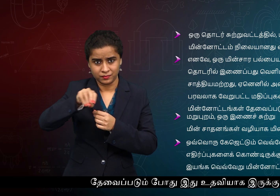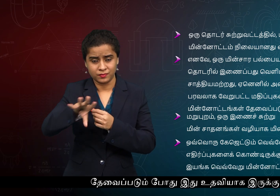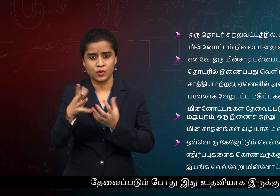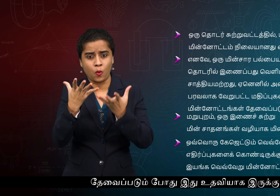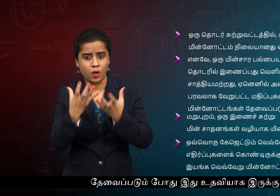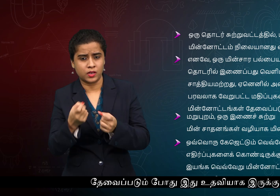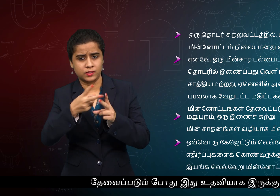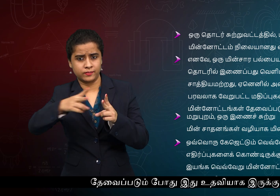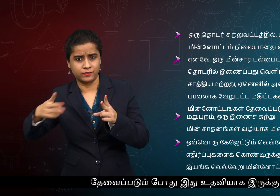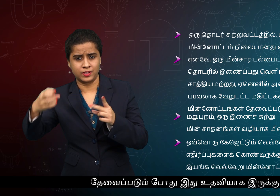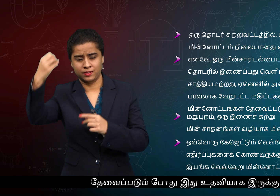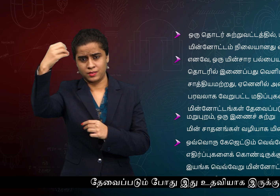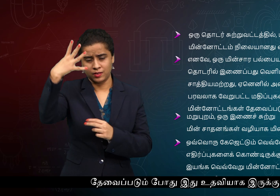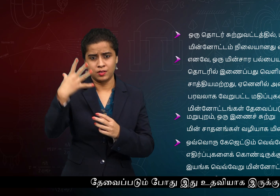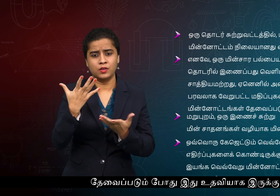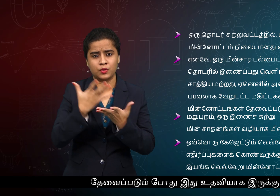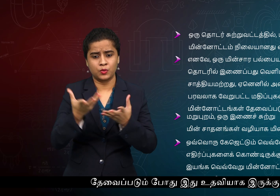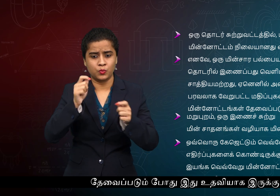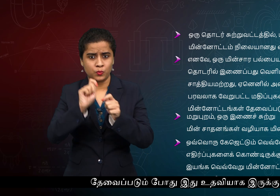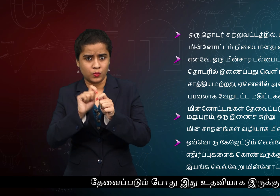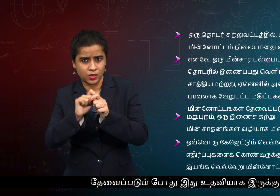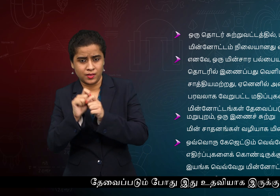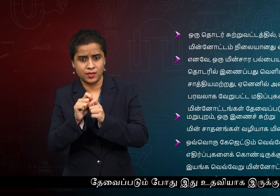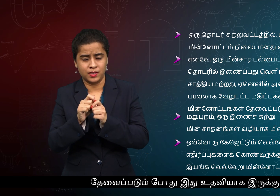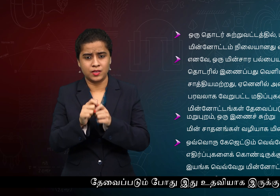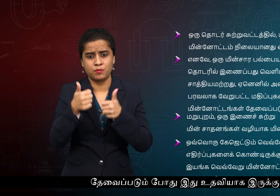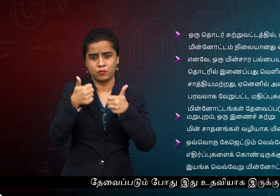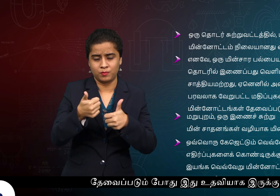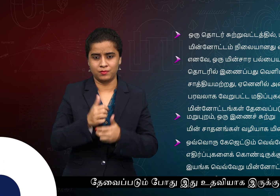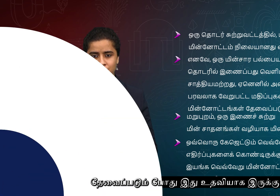மின்னோட்டம் தேவைப்படும் போது இது உதவியாக இருக்கும்.